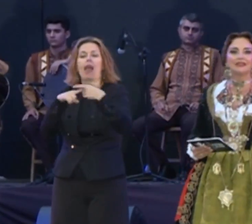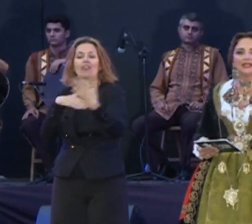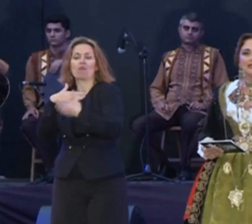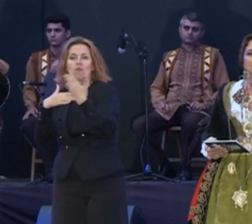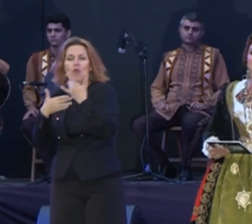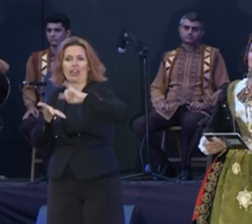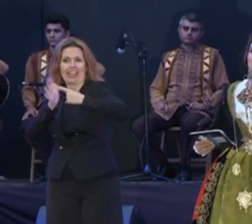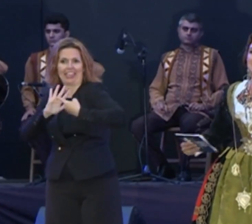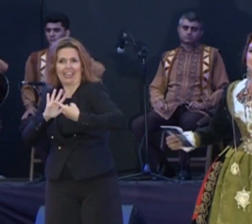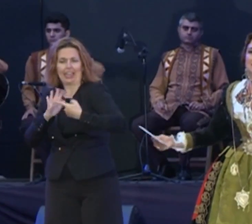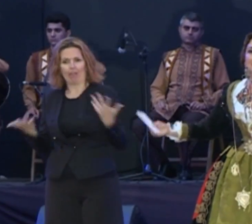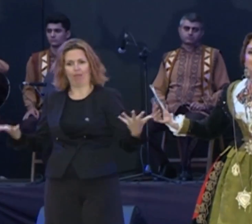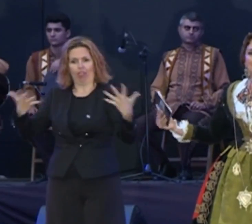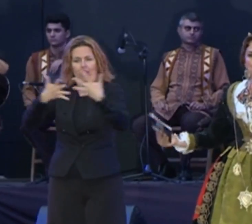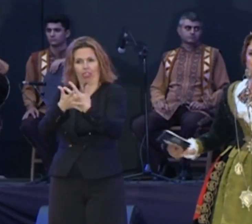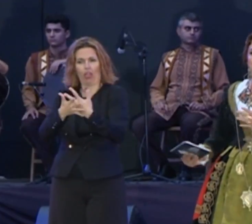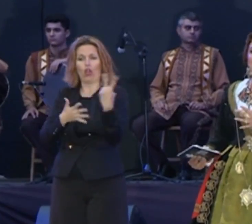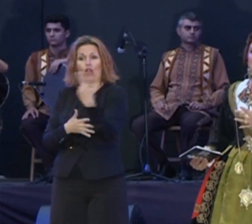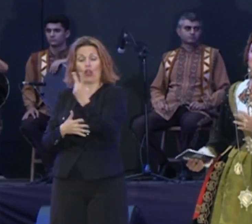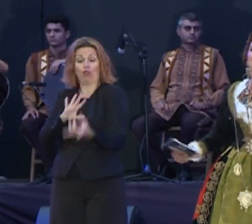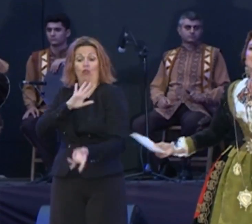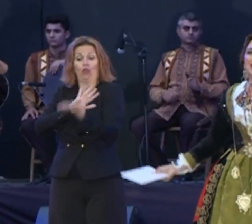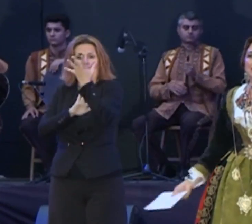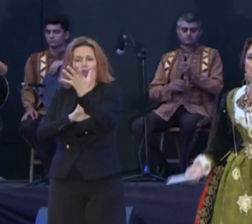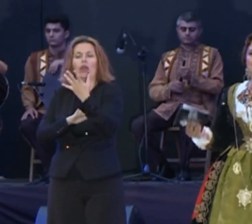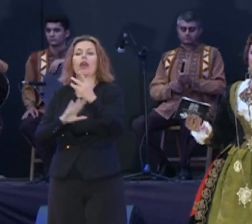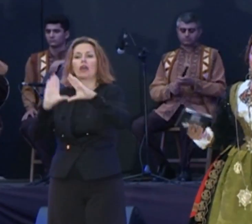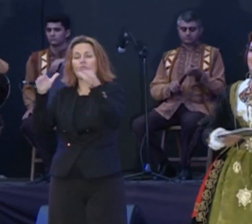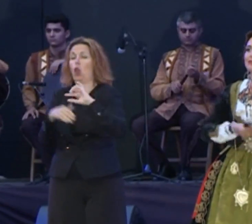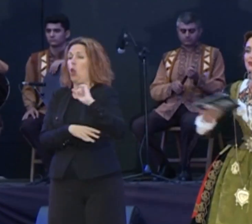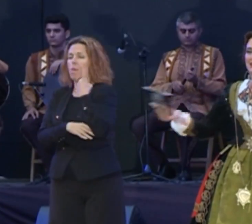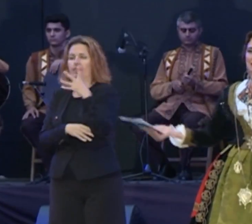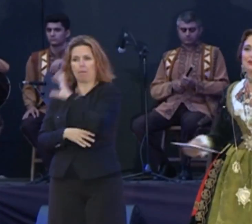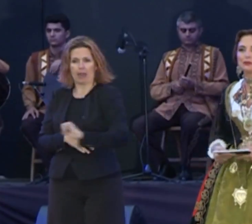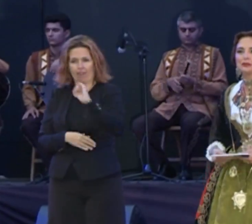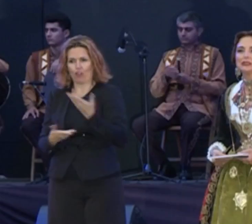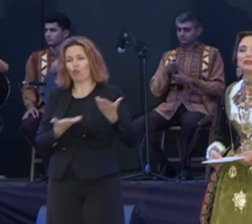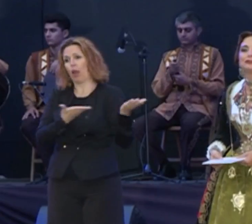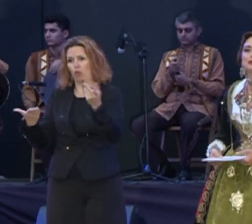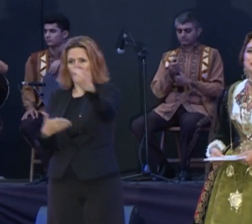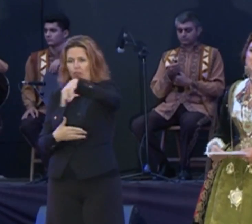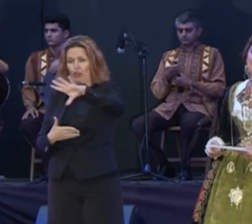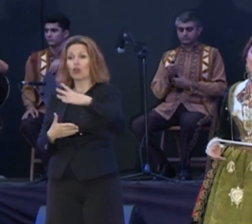la técnica para hacer de su propia raíz lo más grande y mostrárselo al mundo.